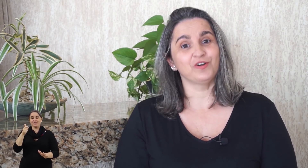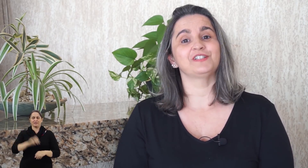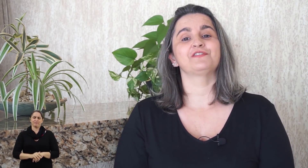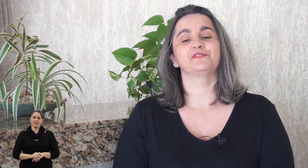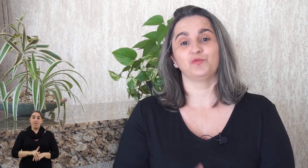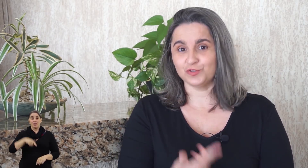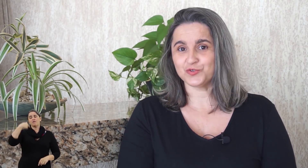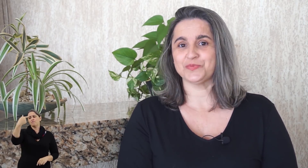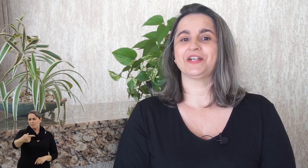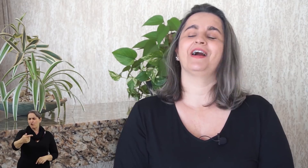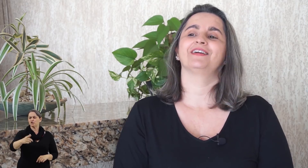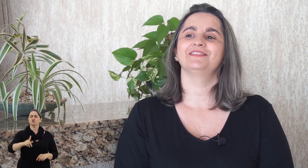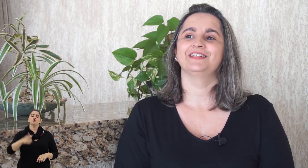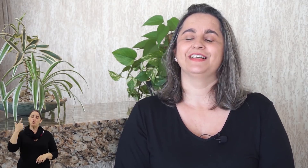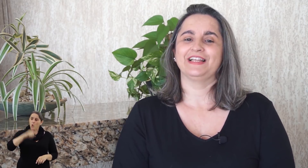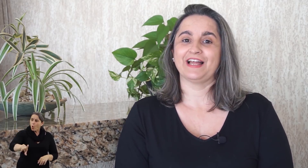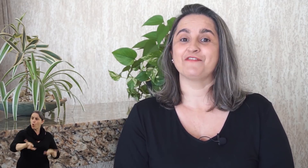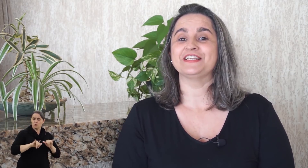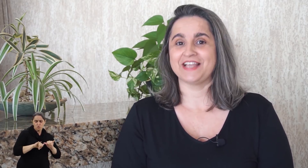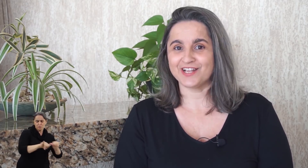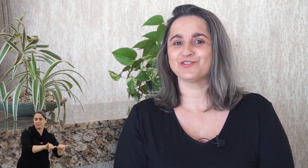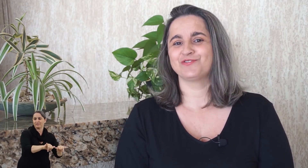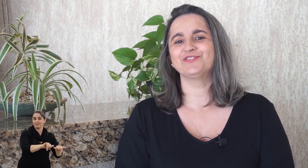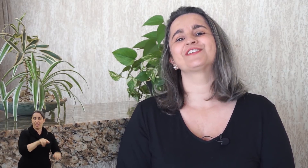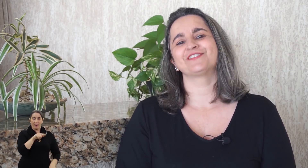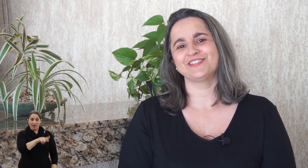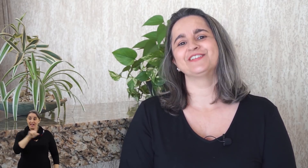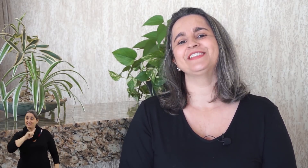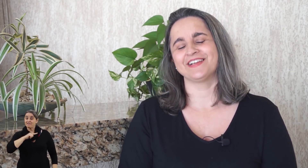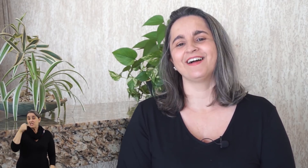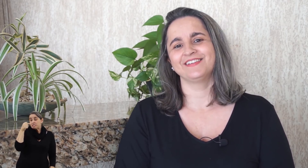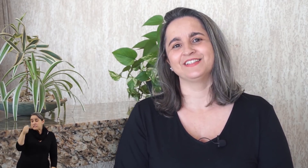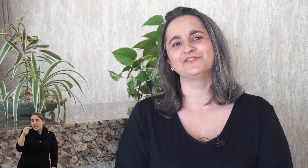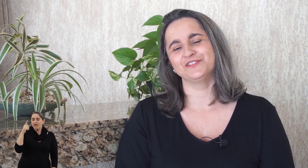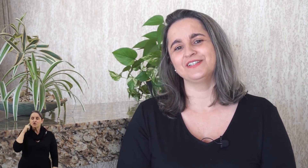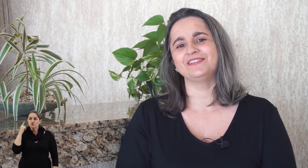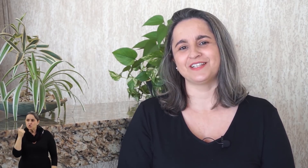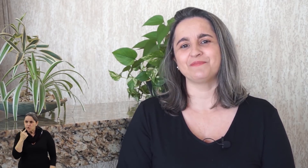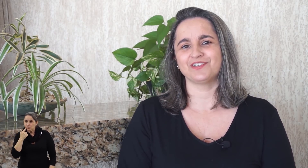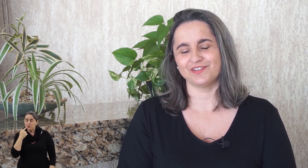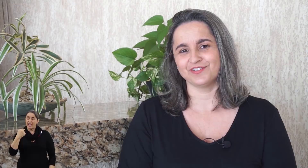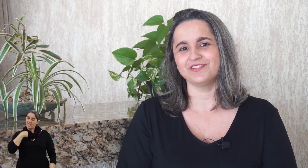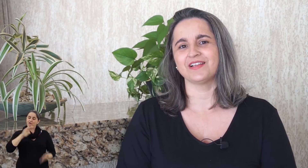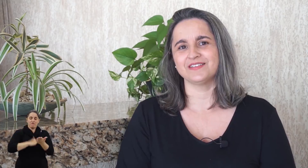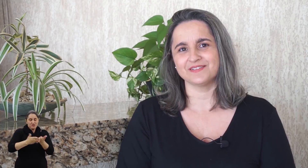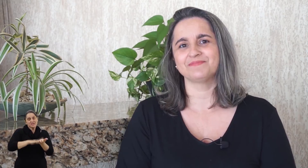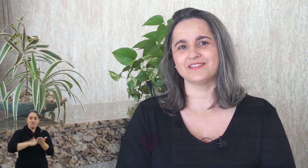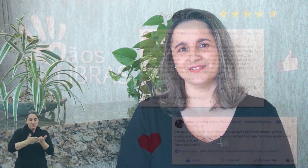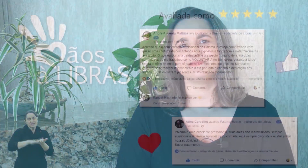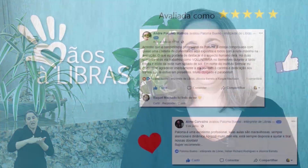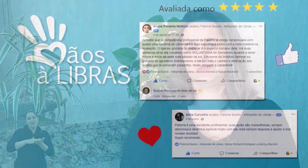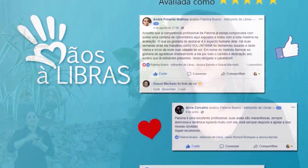tive outras, fui em outro supermercado e lá foi 7 surdos que conseguiu entrar e eu fui intérprete de todos